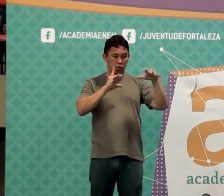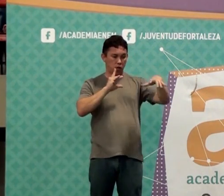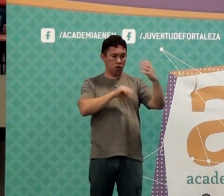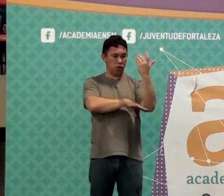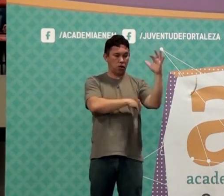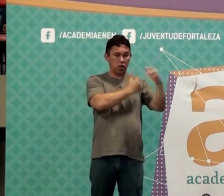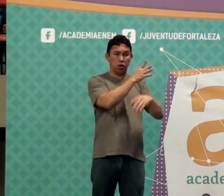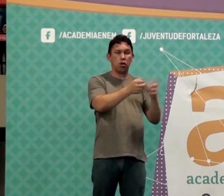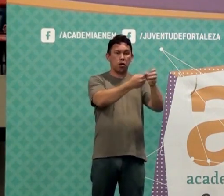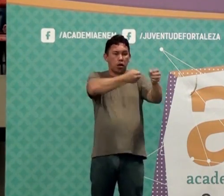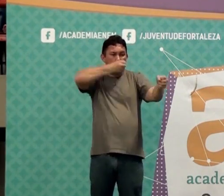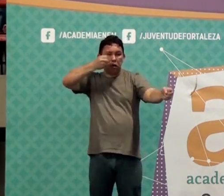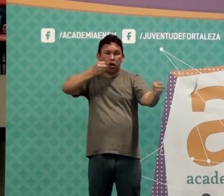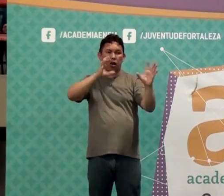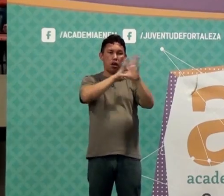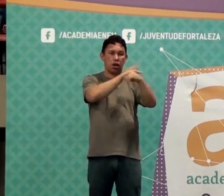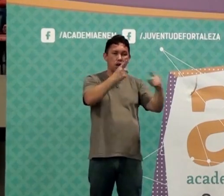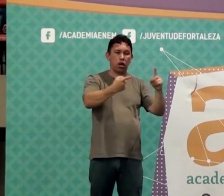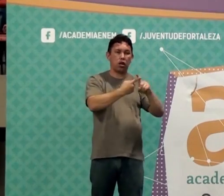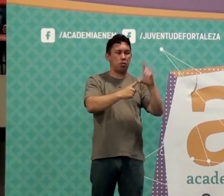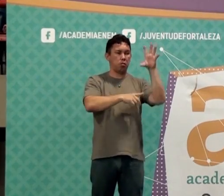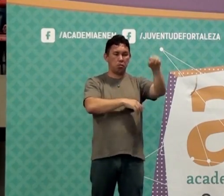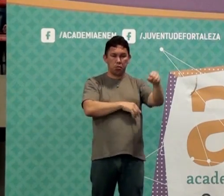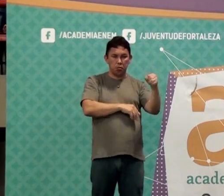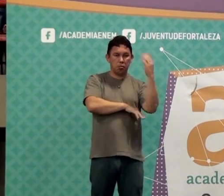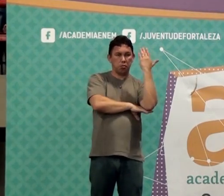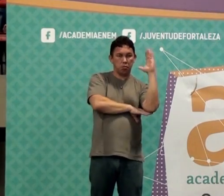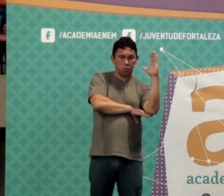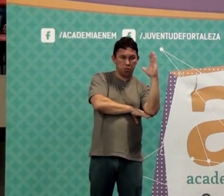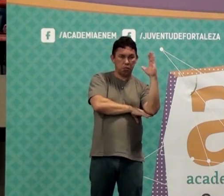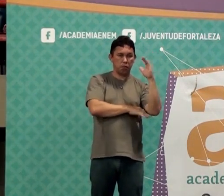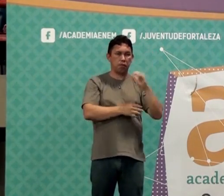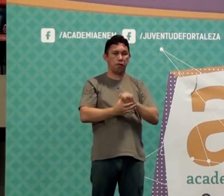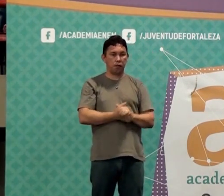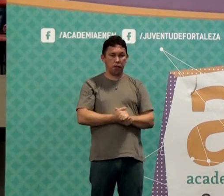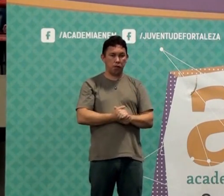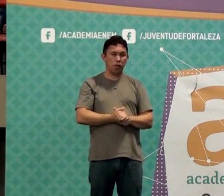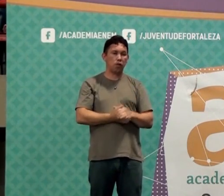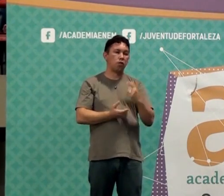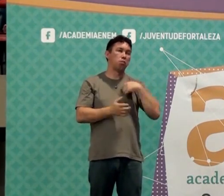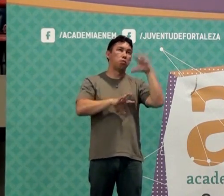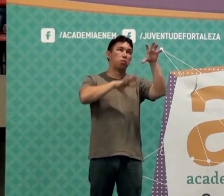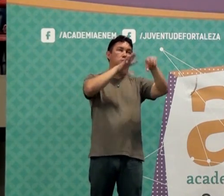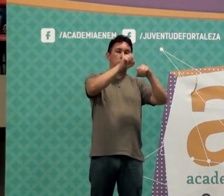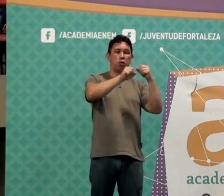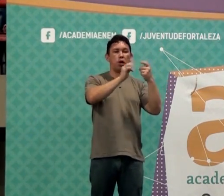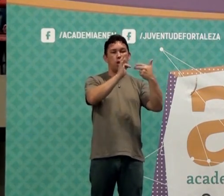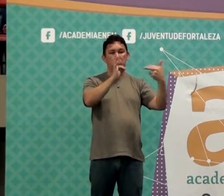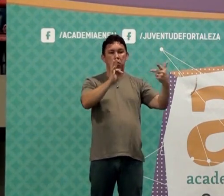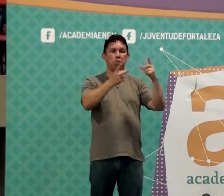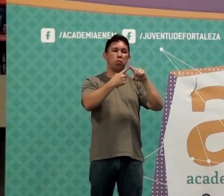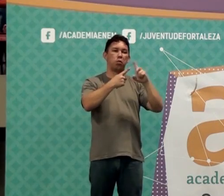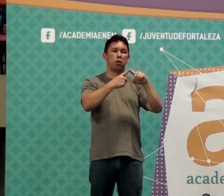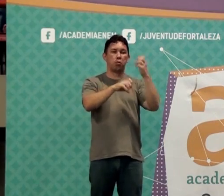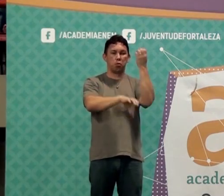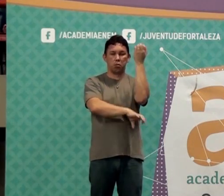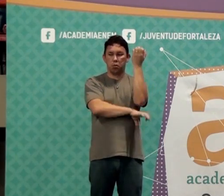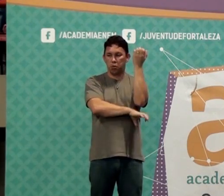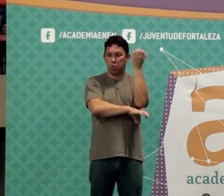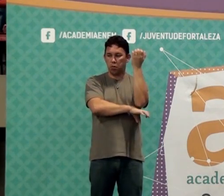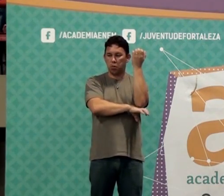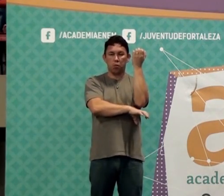de manso senhorial. A área onde o servo fica, eu chamo de manso servil. E